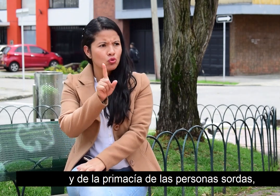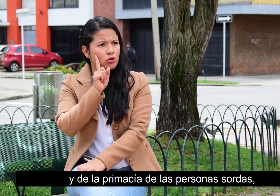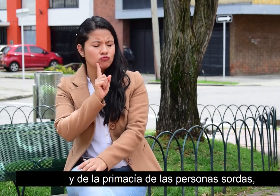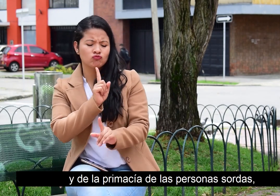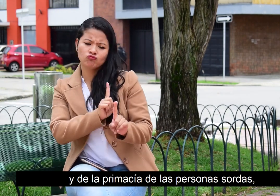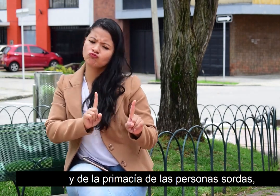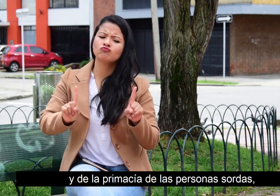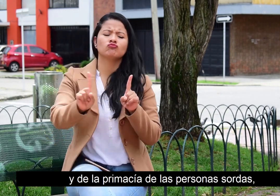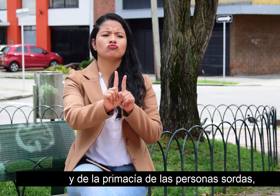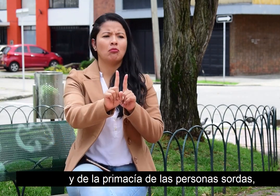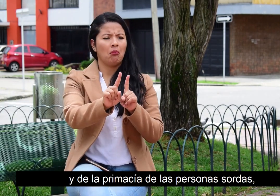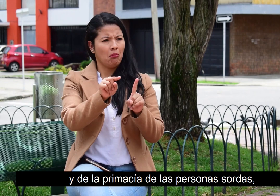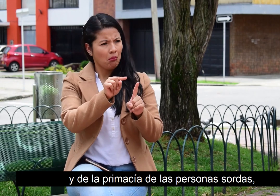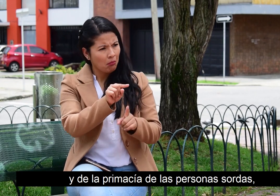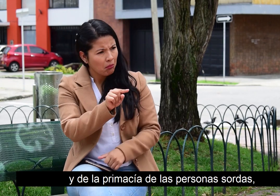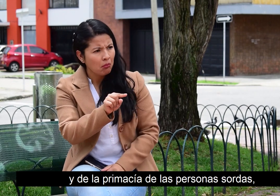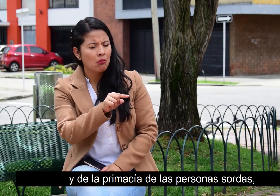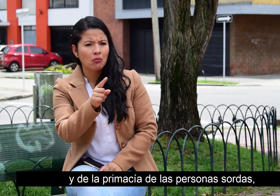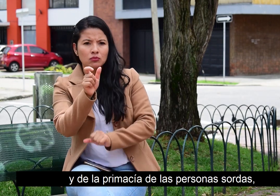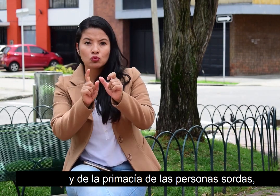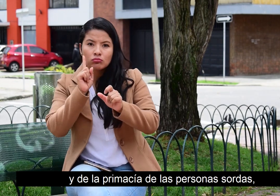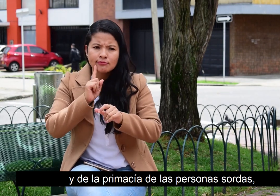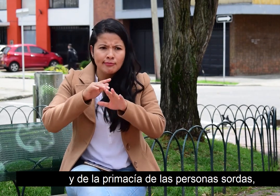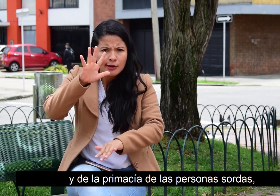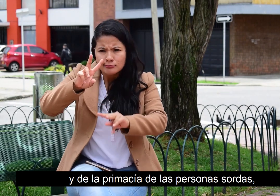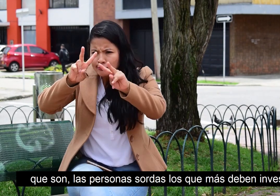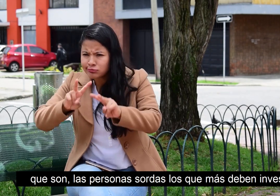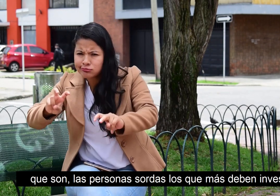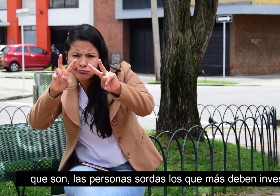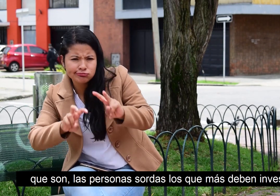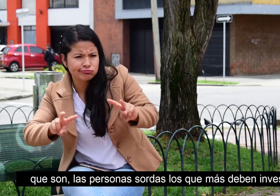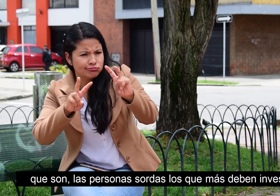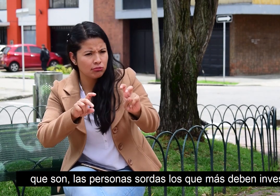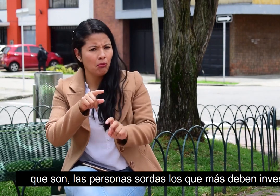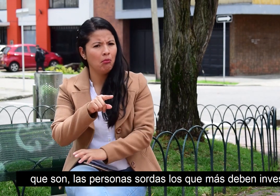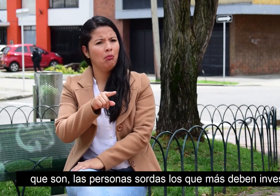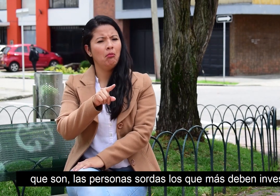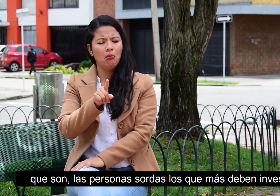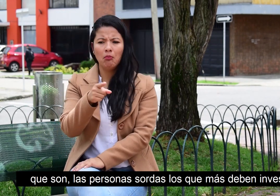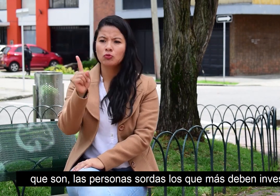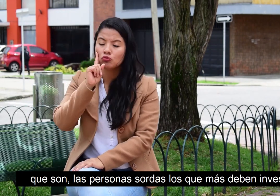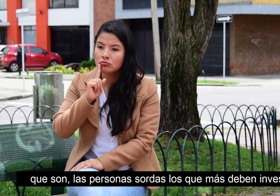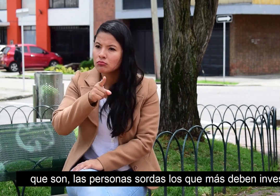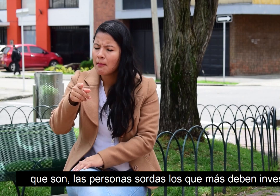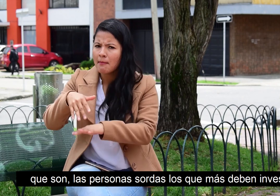primacía de las personas sordas. Que son las personas sordas los que más deben